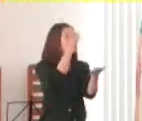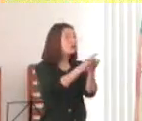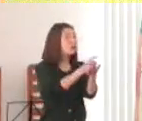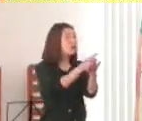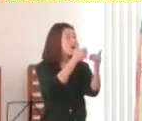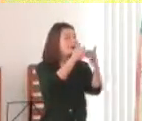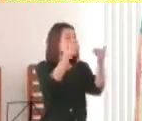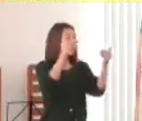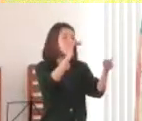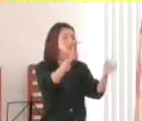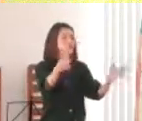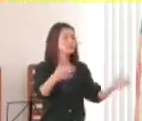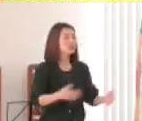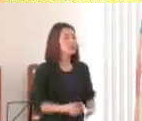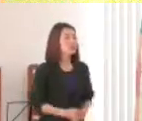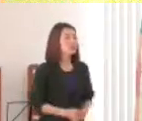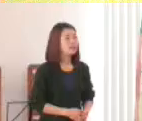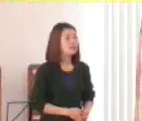してくださった。